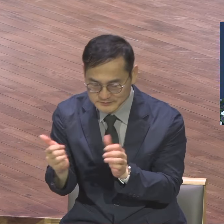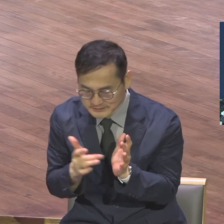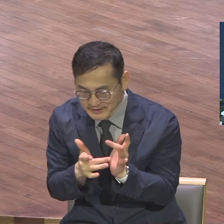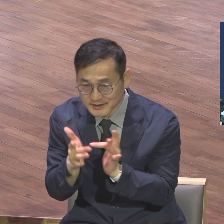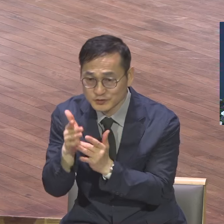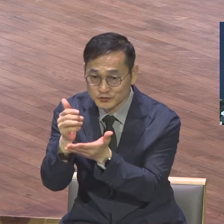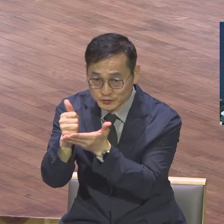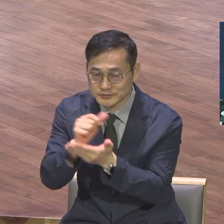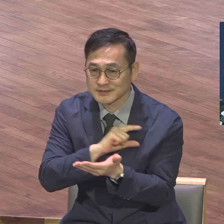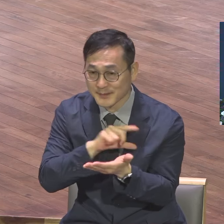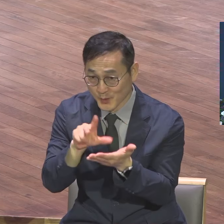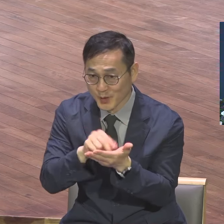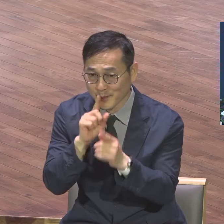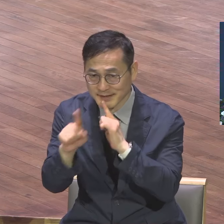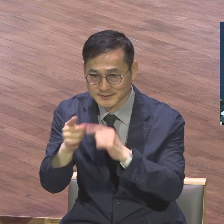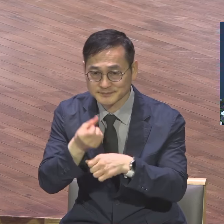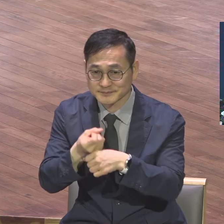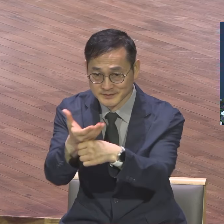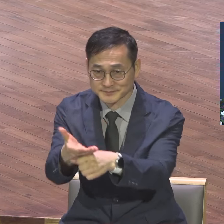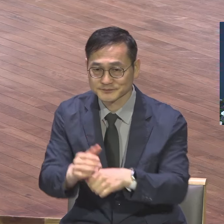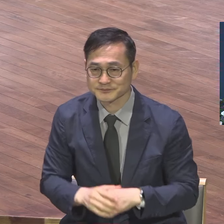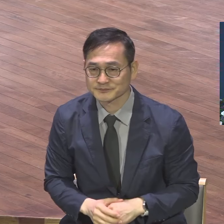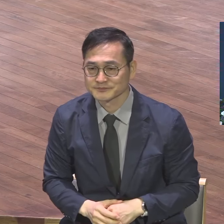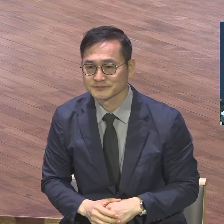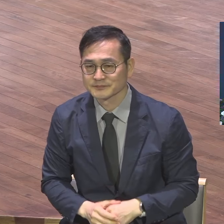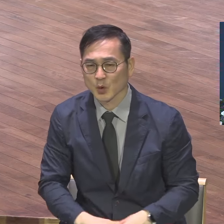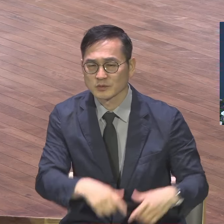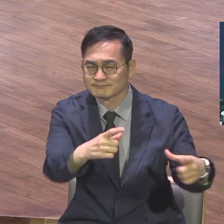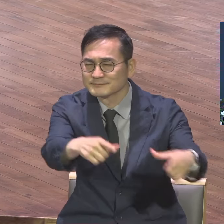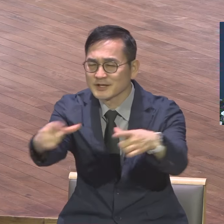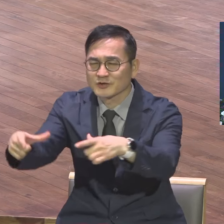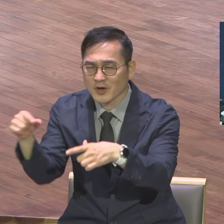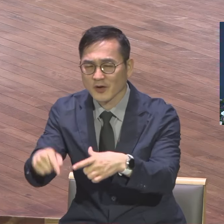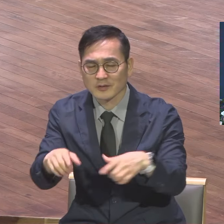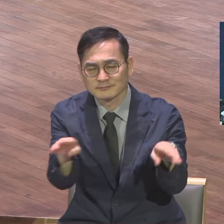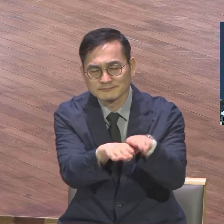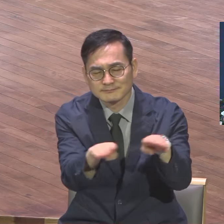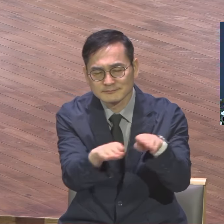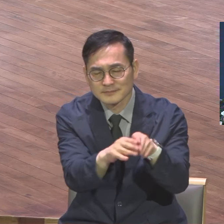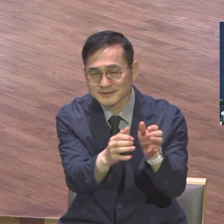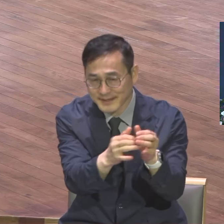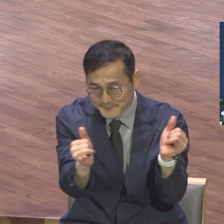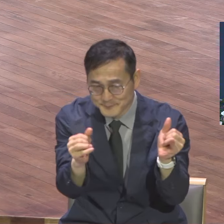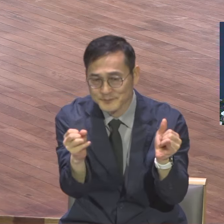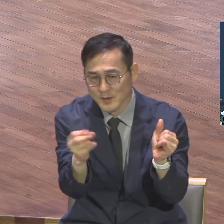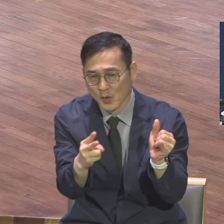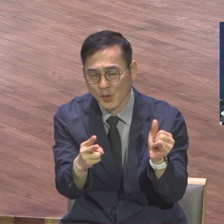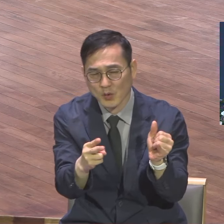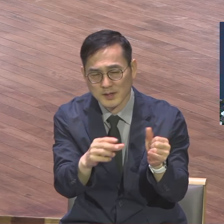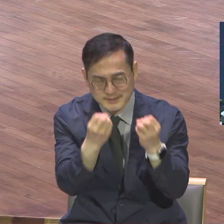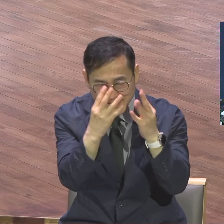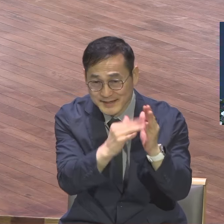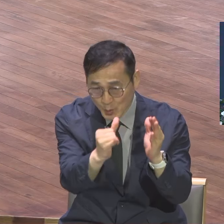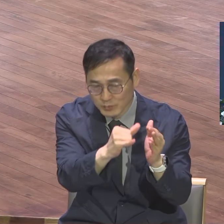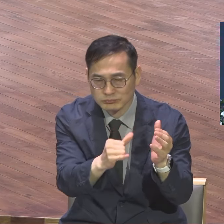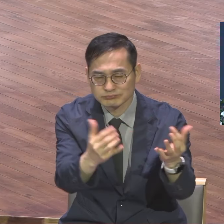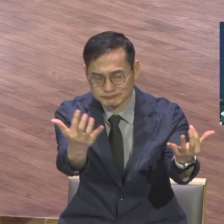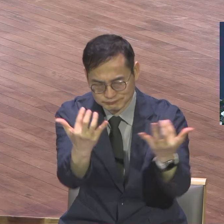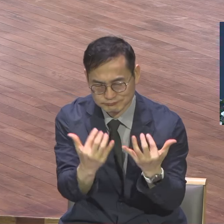대교구 중심으로 그렇게 단기 결석자와 또 새 가족을 초청하는